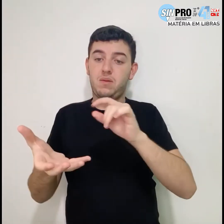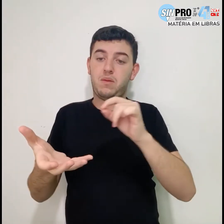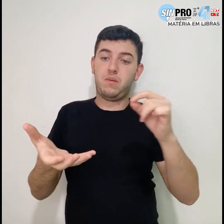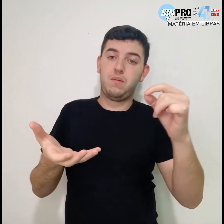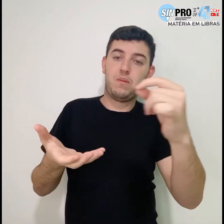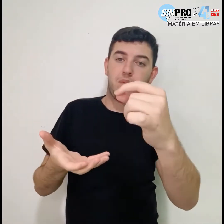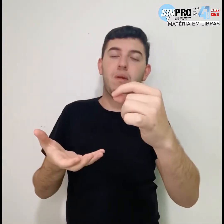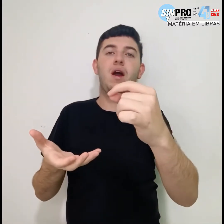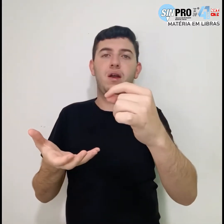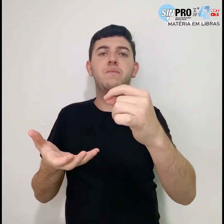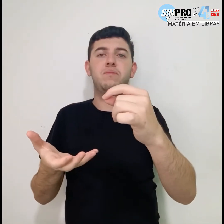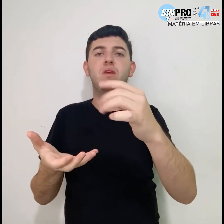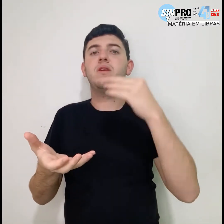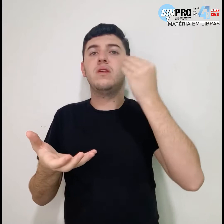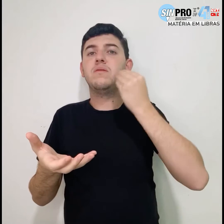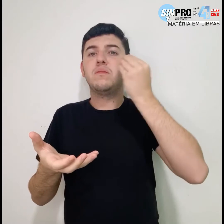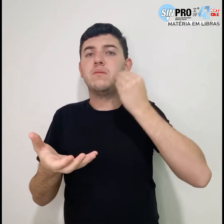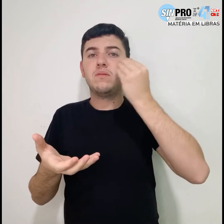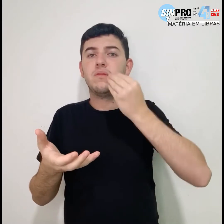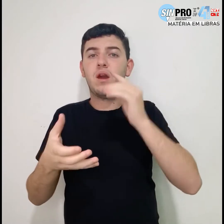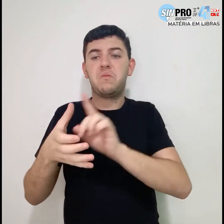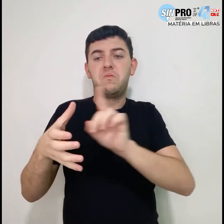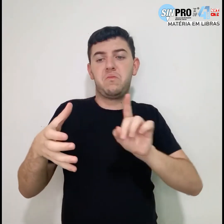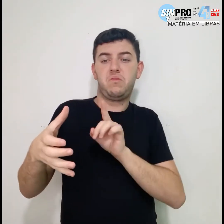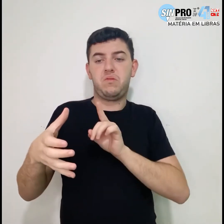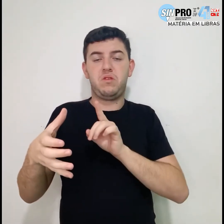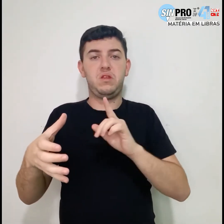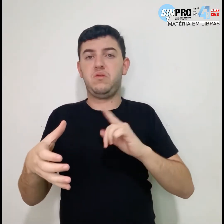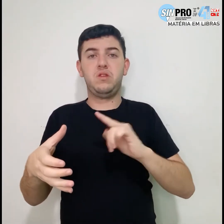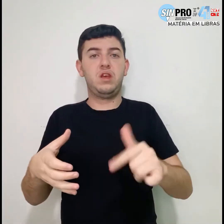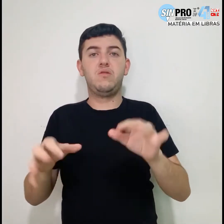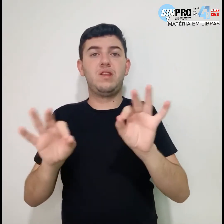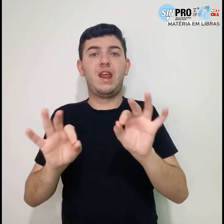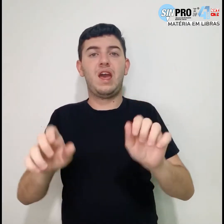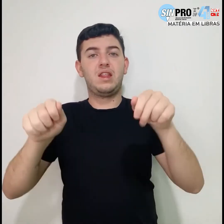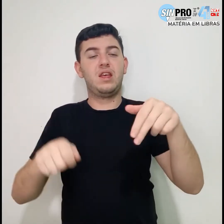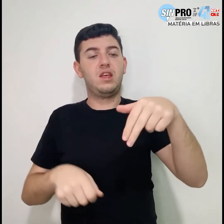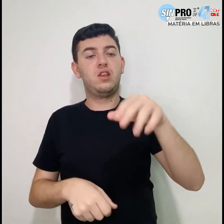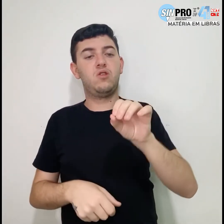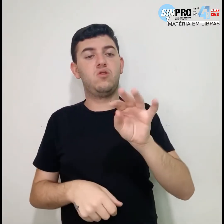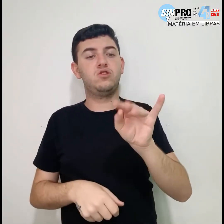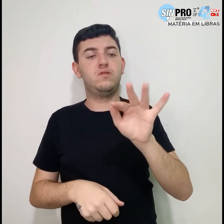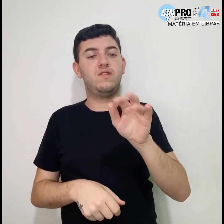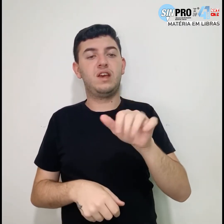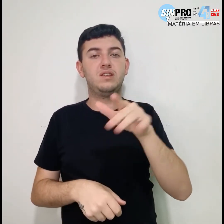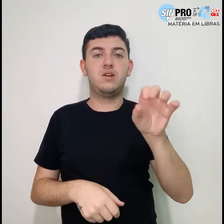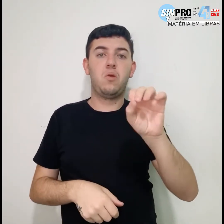o isolamento social, sem subnotificações e sem maquiagens de